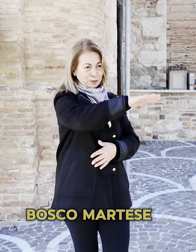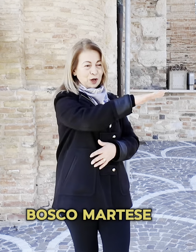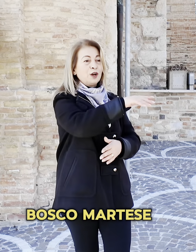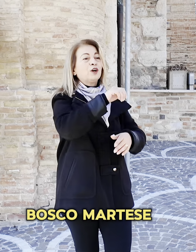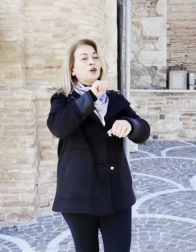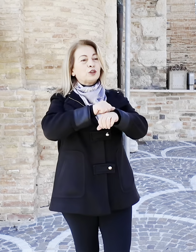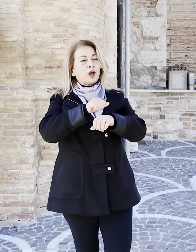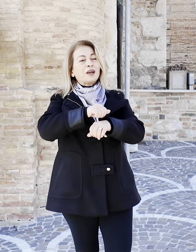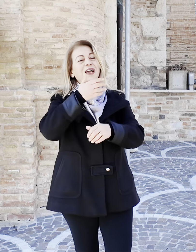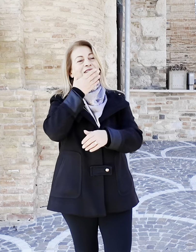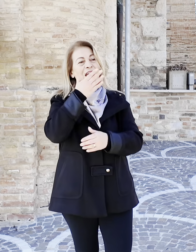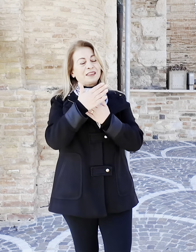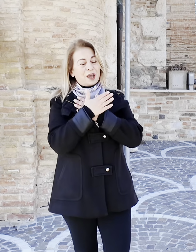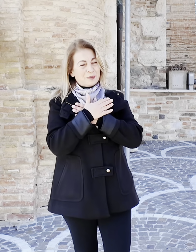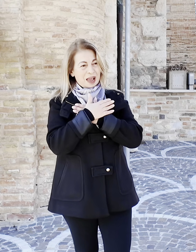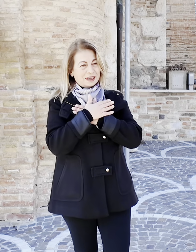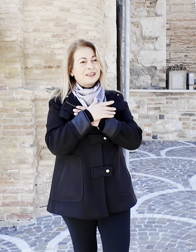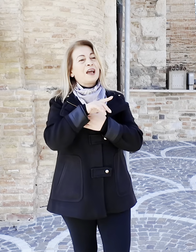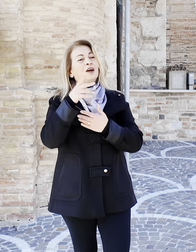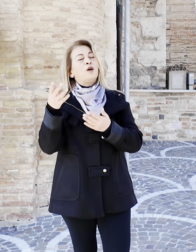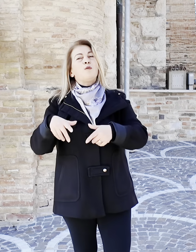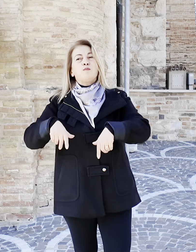Bosco Martese.